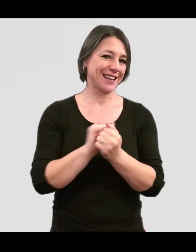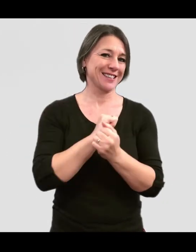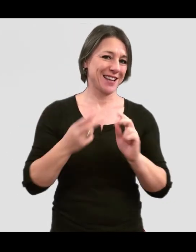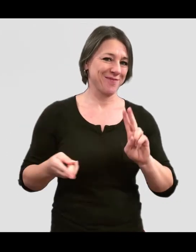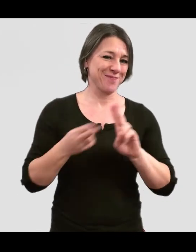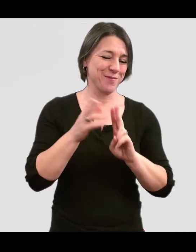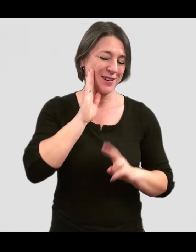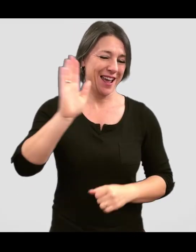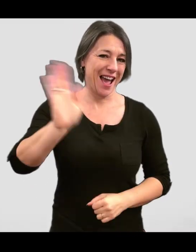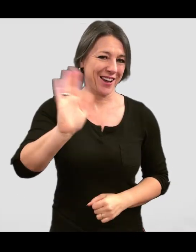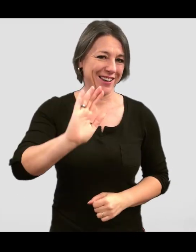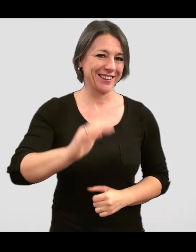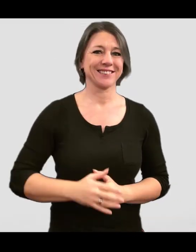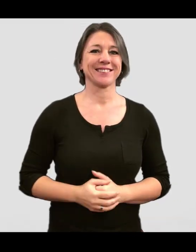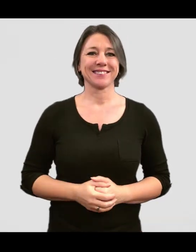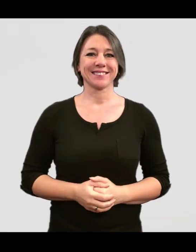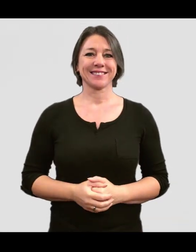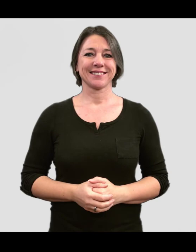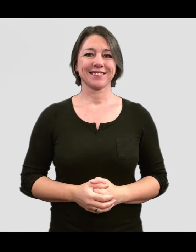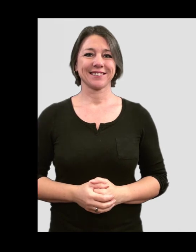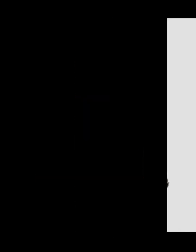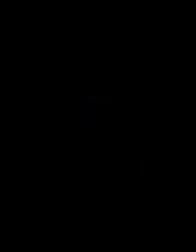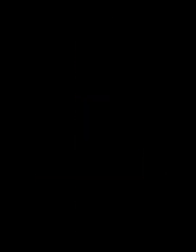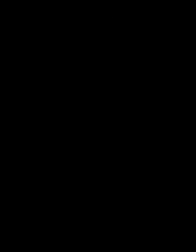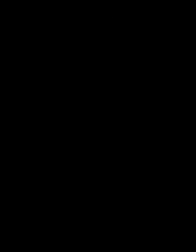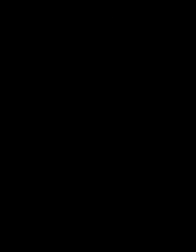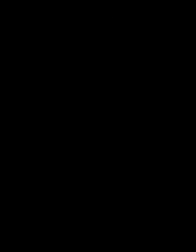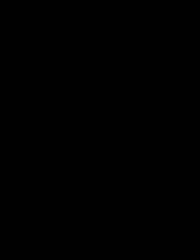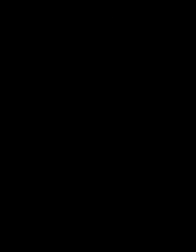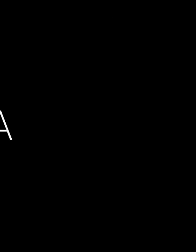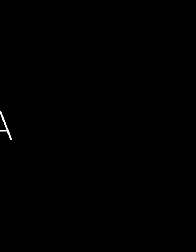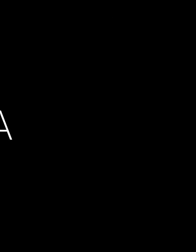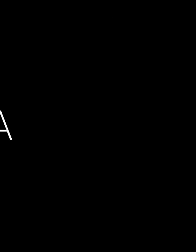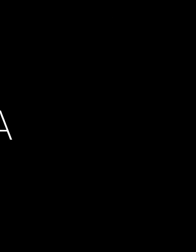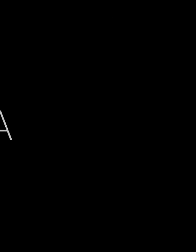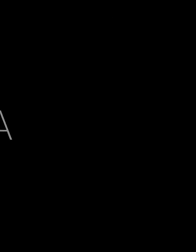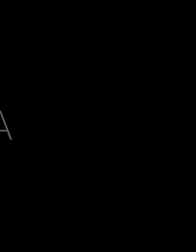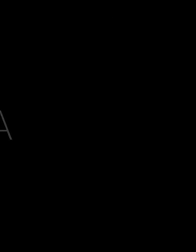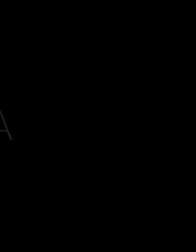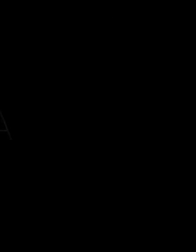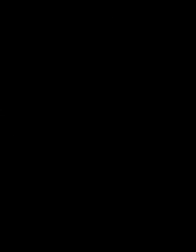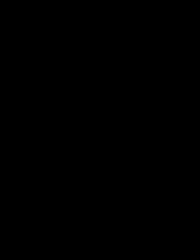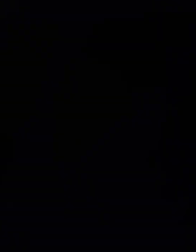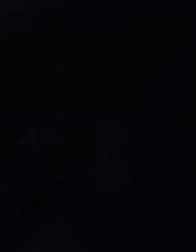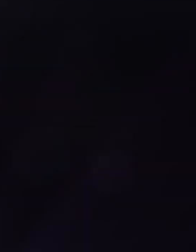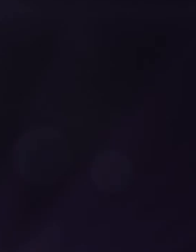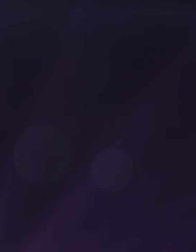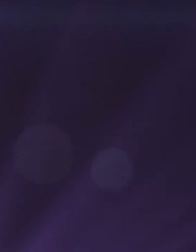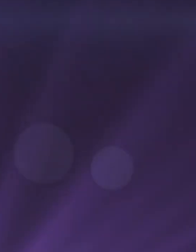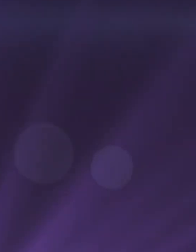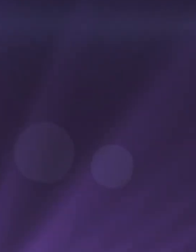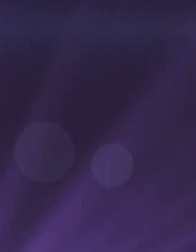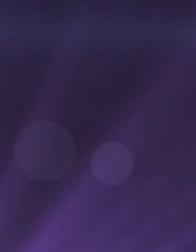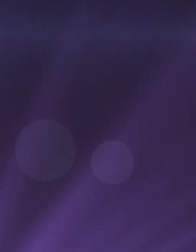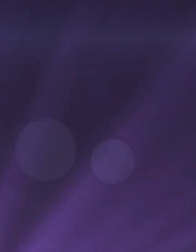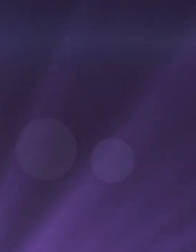Ahoj. Thank you.